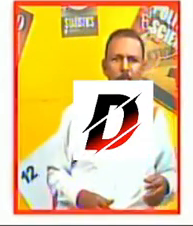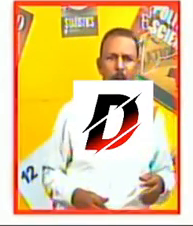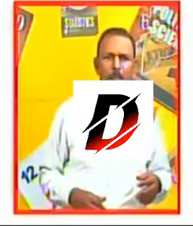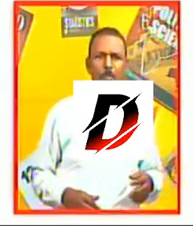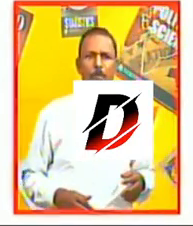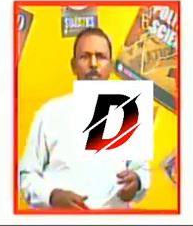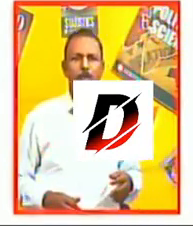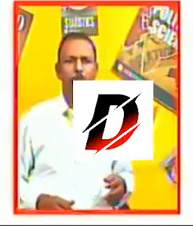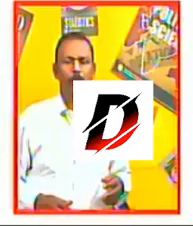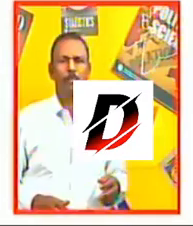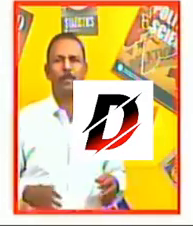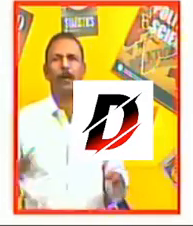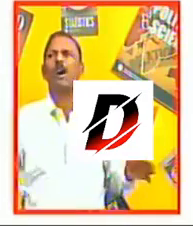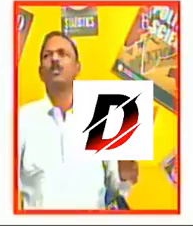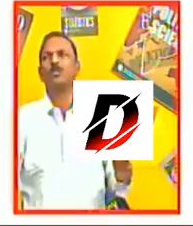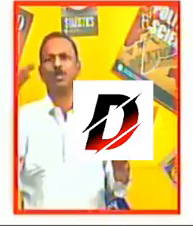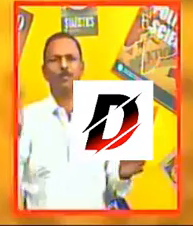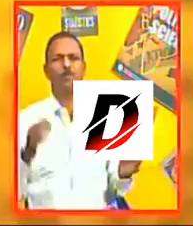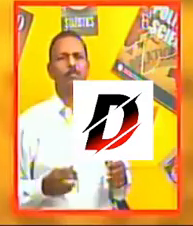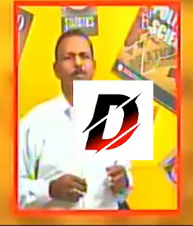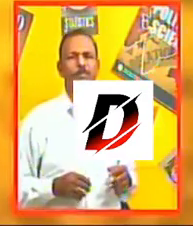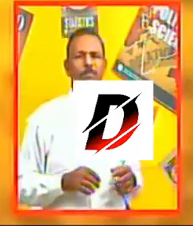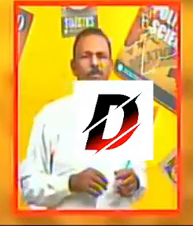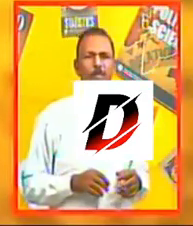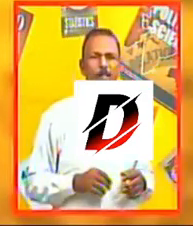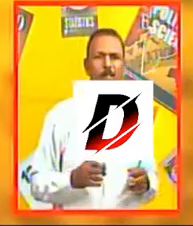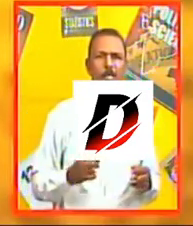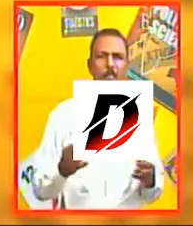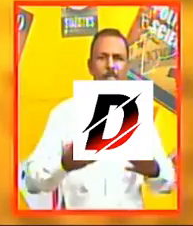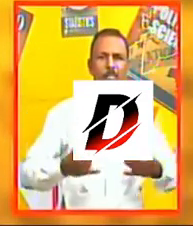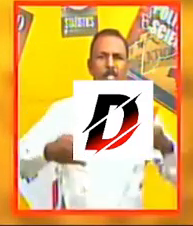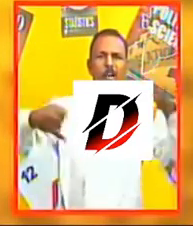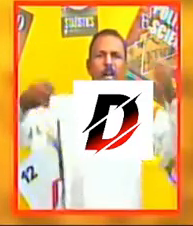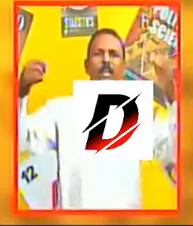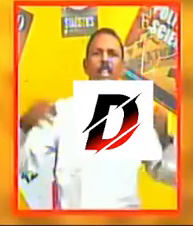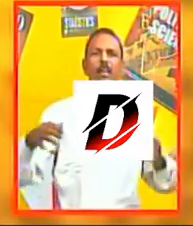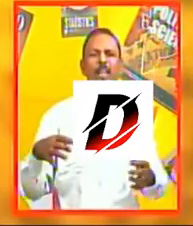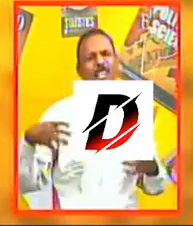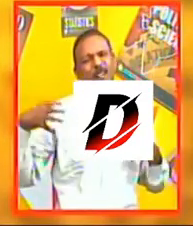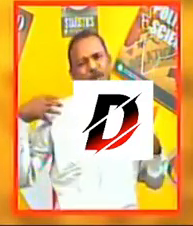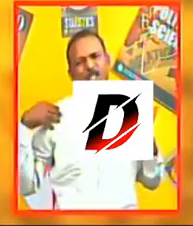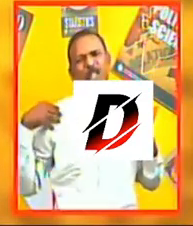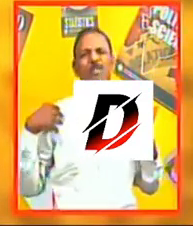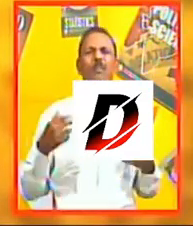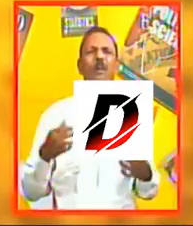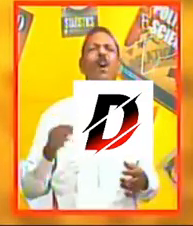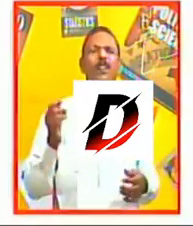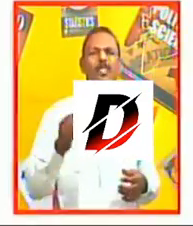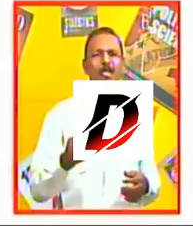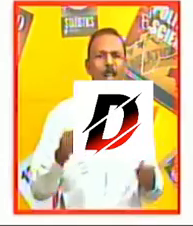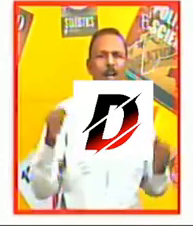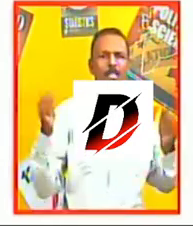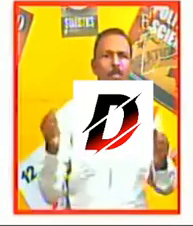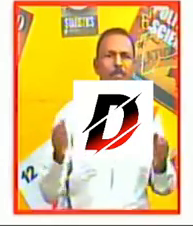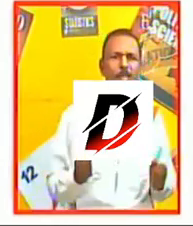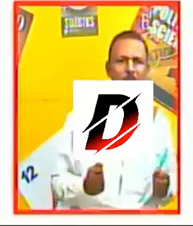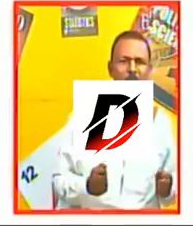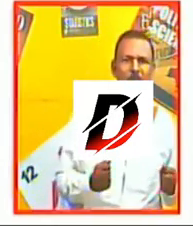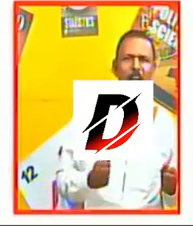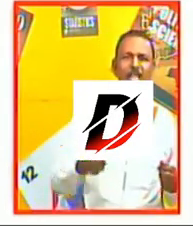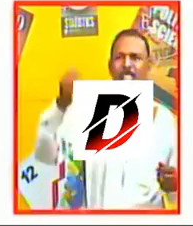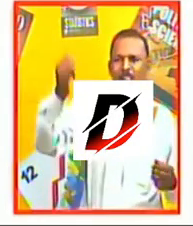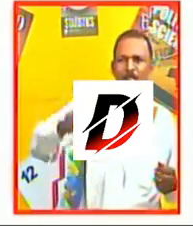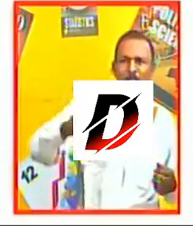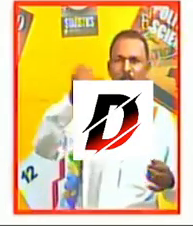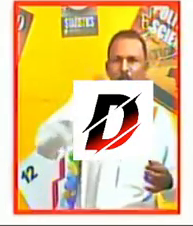இது 2 மார்க் க்வெஸ்சன் ஆன்சர். இங்கே சொல்லுங்க பார்ப்போம், இந்திய காலநிலையை பாதிக்கும் காரணிகள்